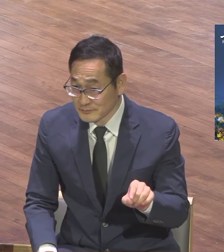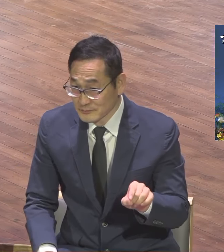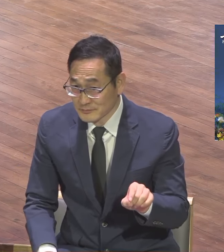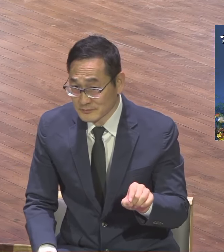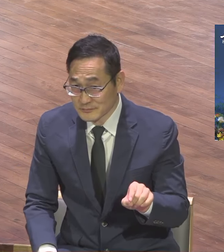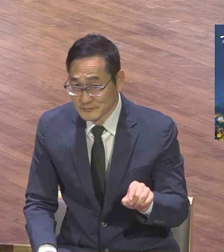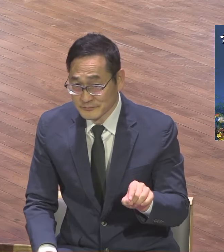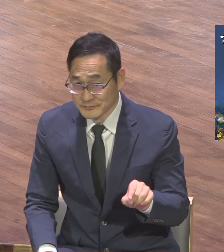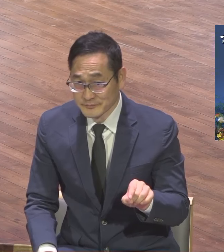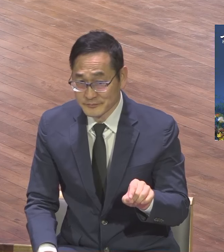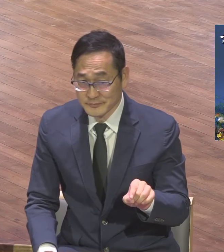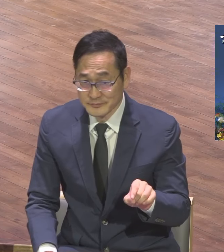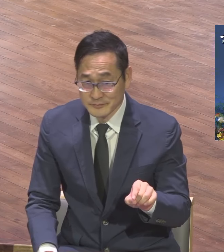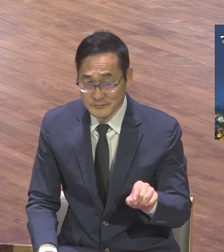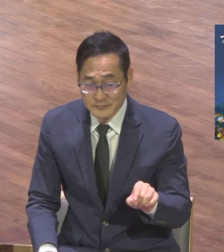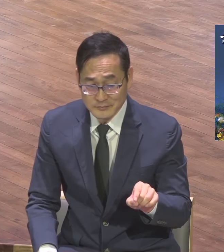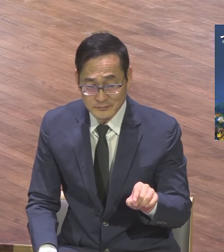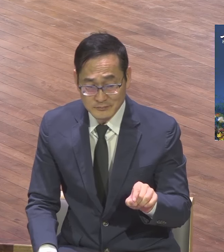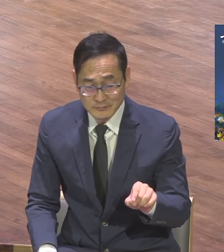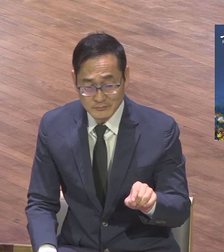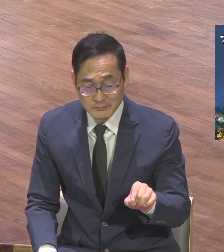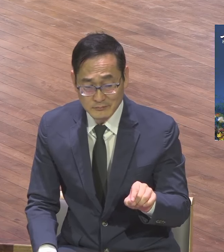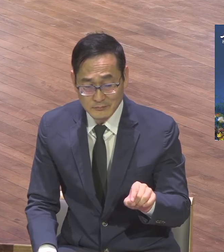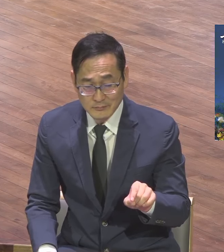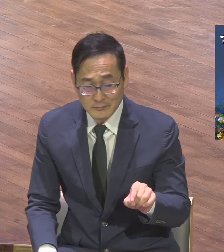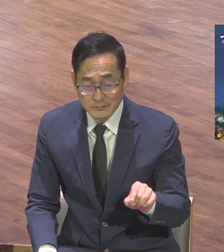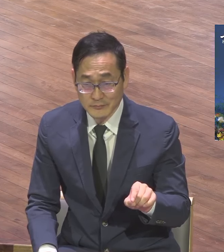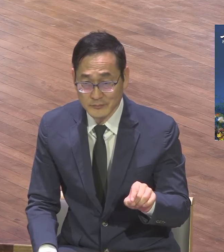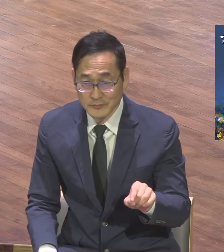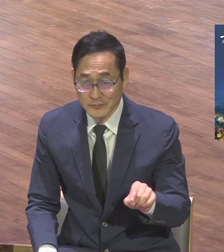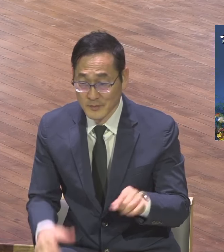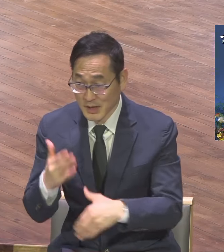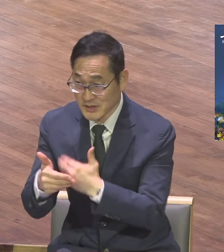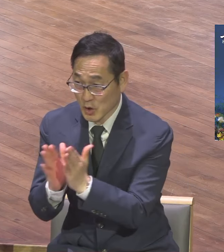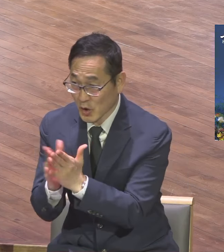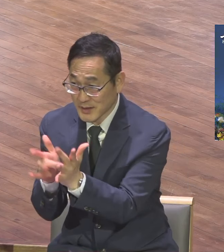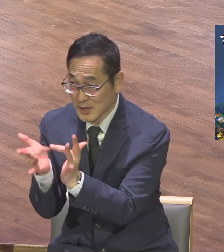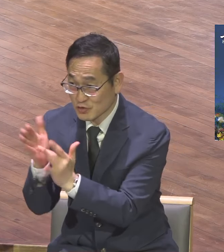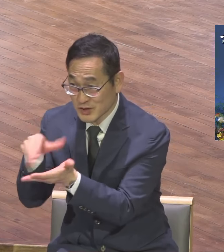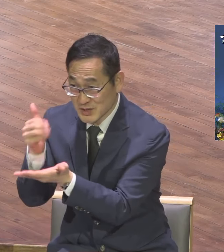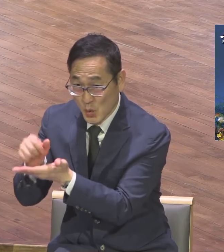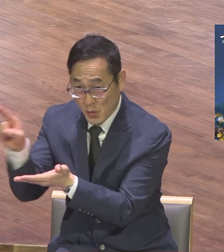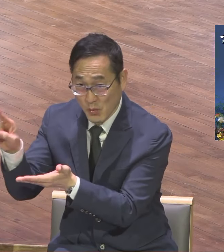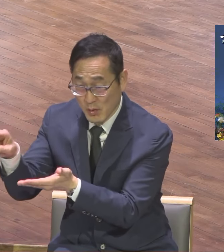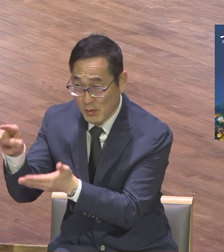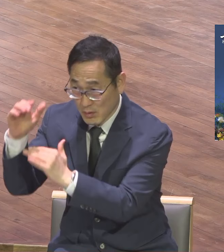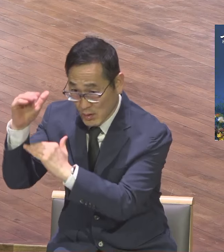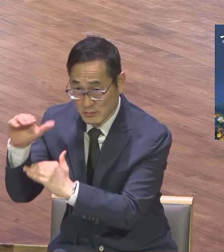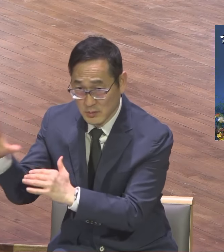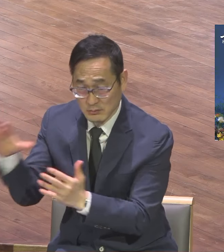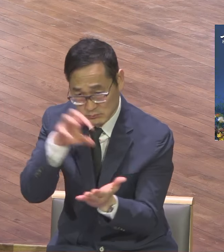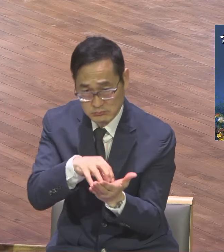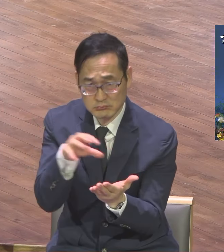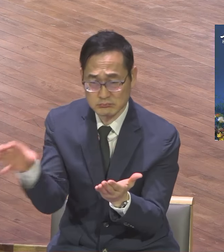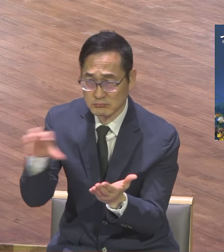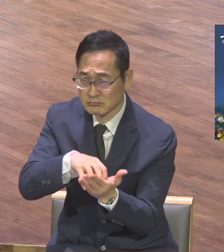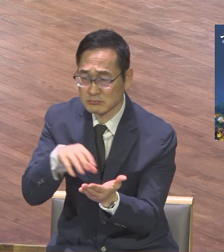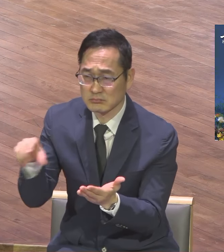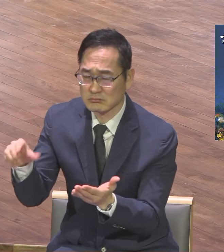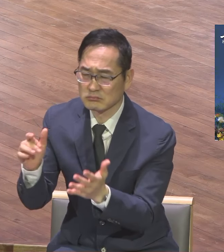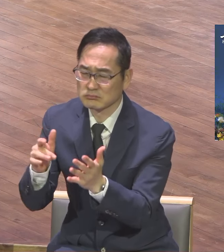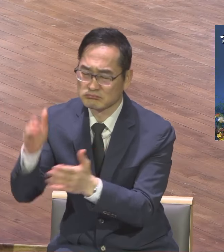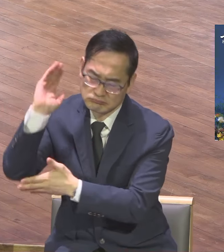나옵니까? 누구 교단 이름, 뭐 단체 이름이 나옵니까? 오직 예수 그리스도. 쭉 강의 설교를